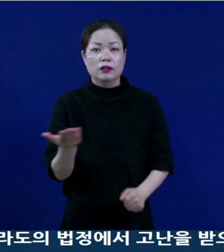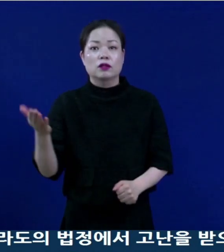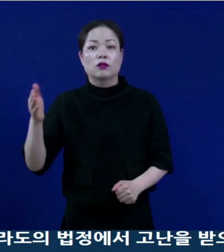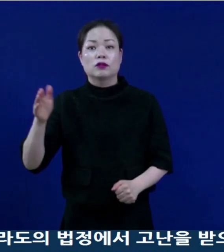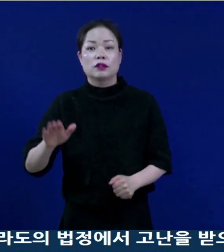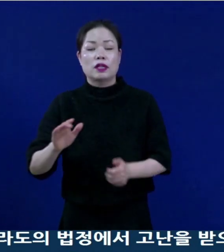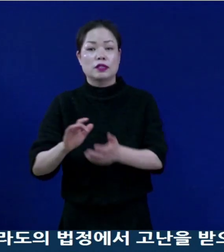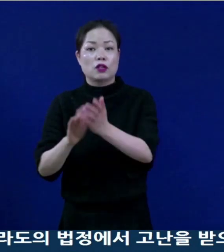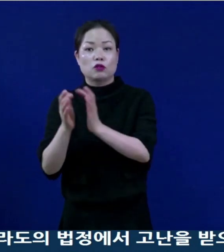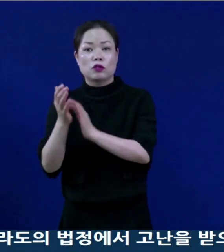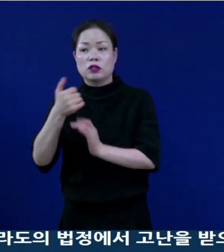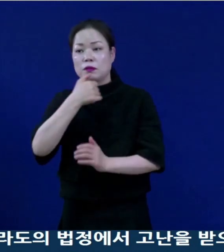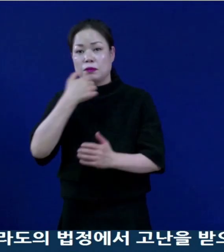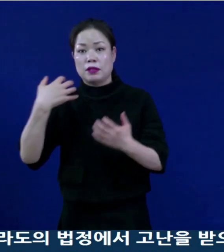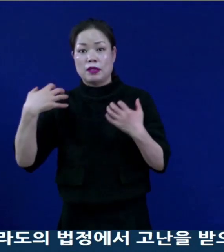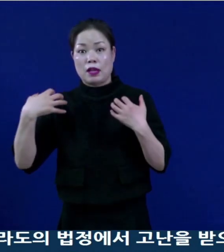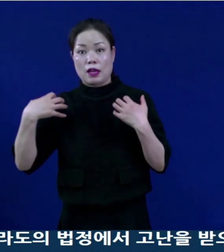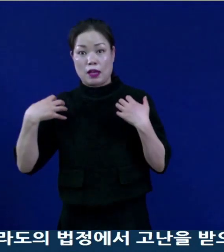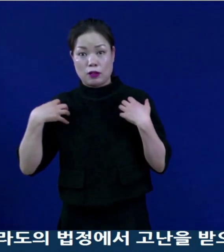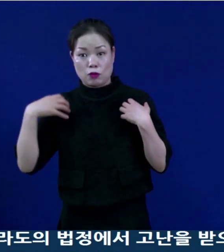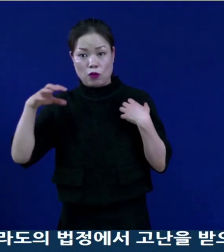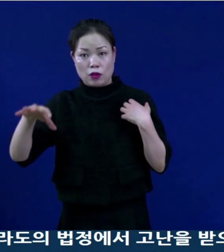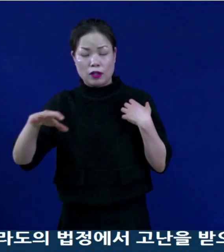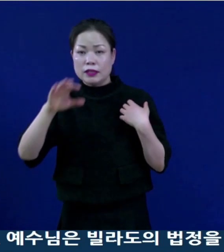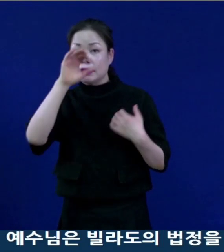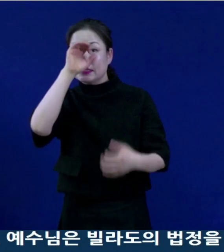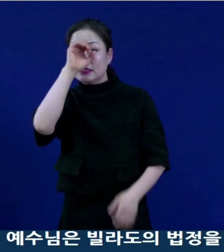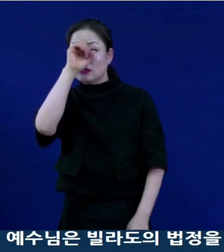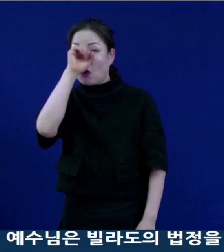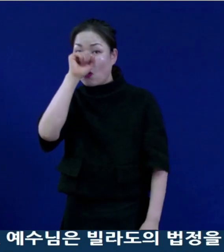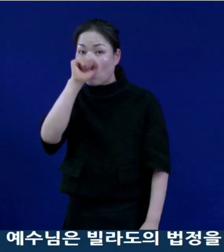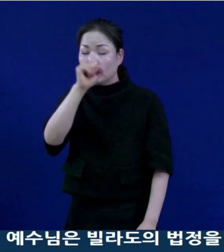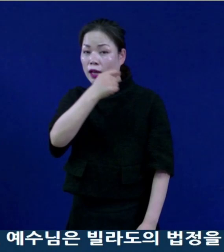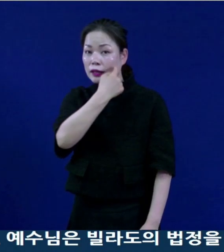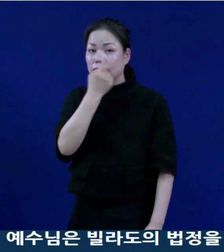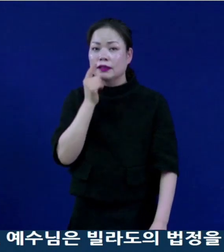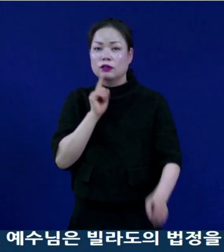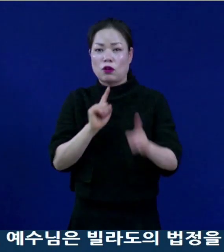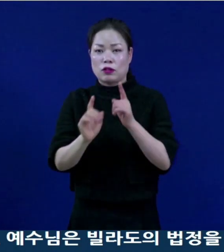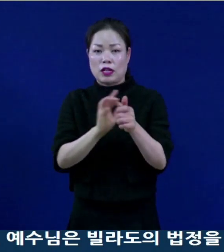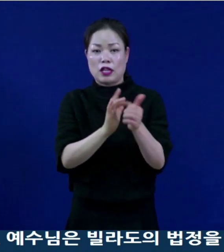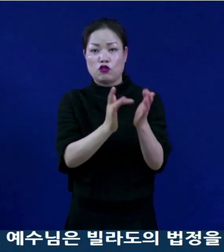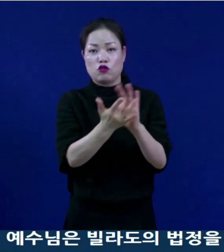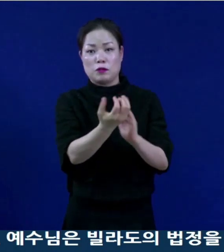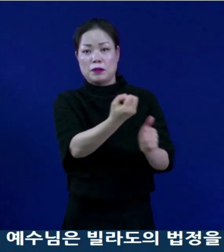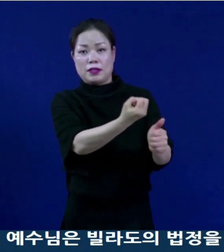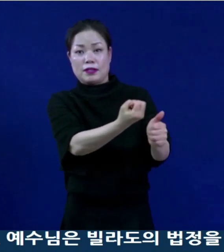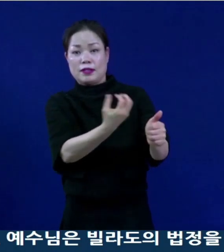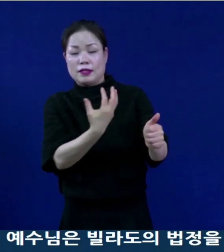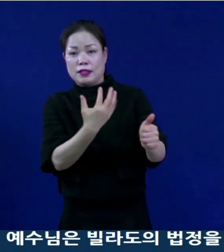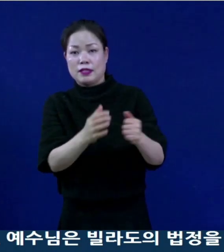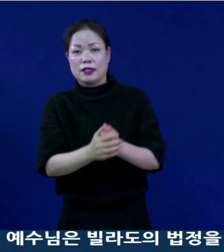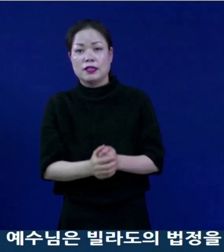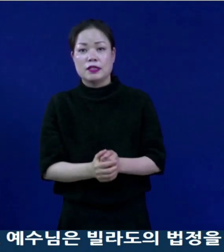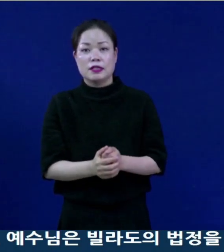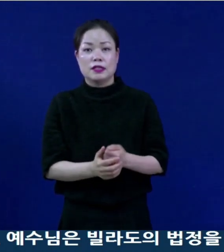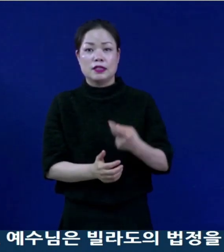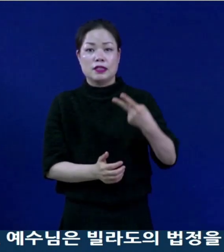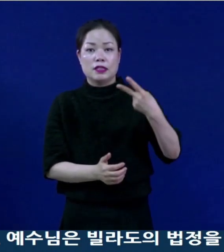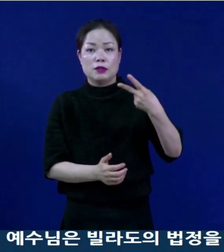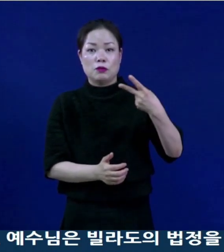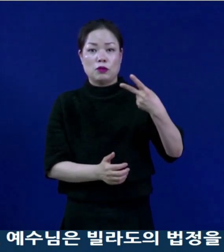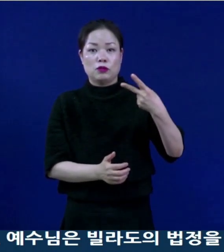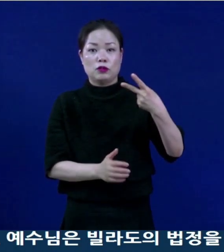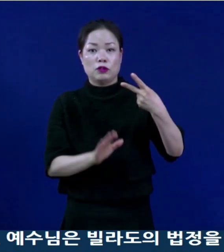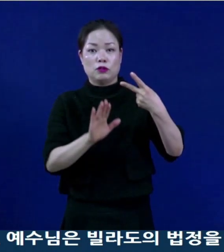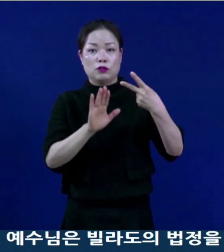그런데 예수님이 빌라도의 앞에서 선한 증거를 하셨다. 이게 디모데전서 6장 13절에 나와요.